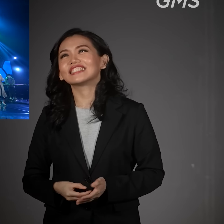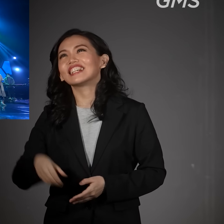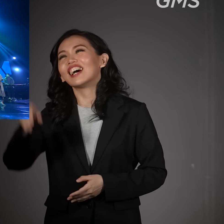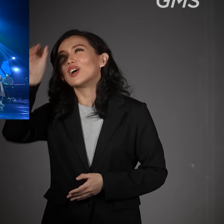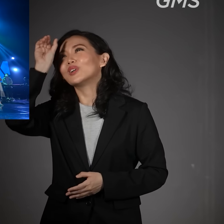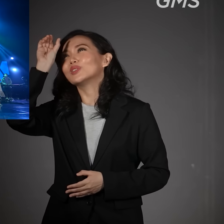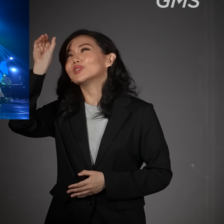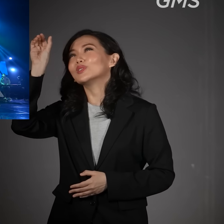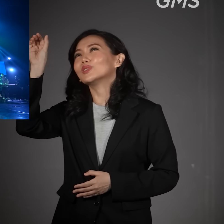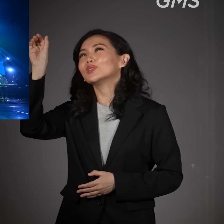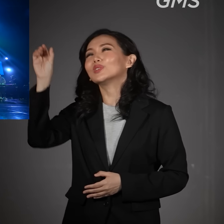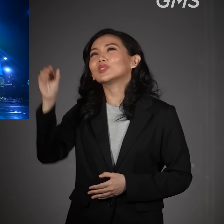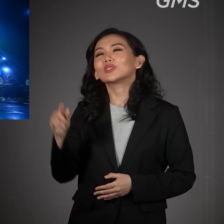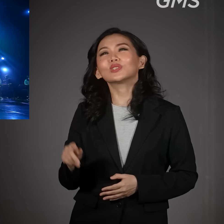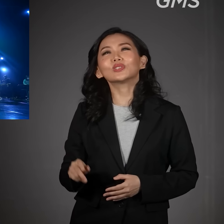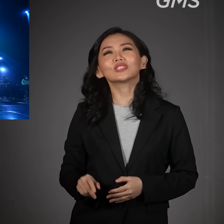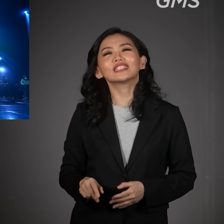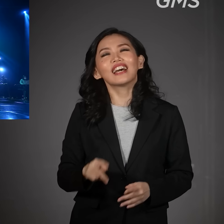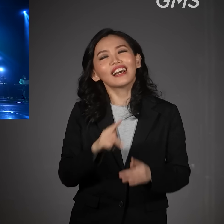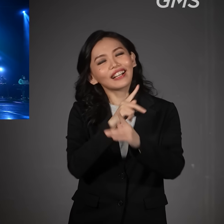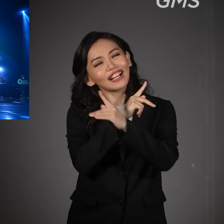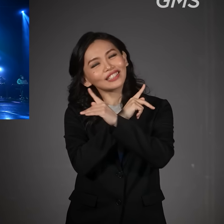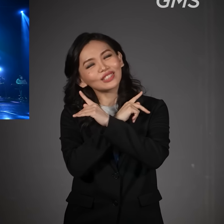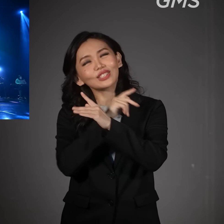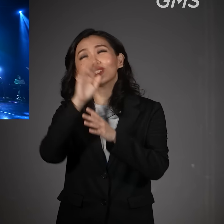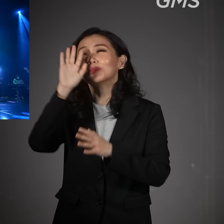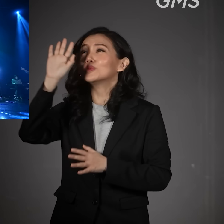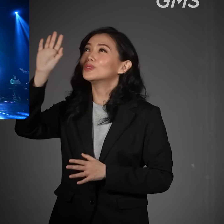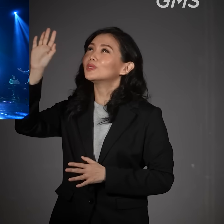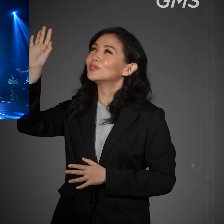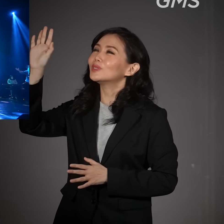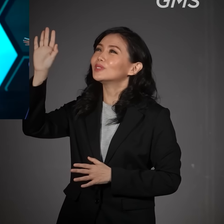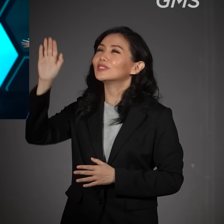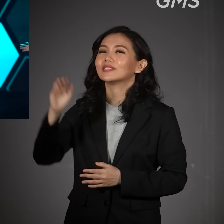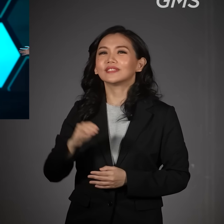kasih buat kasih-Mu.